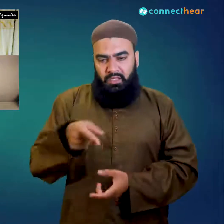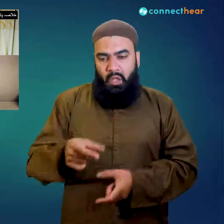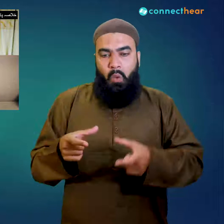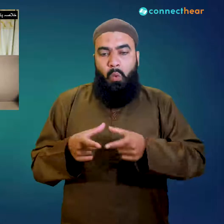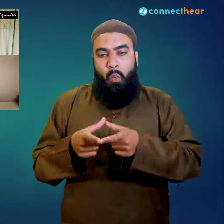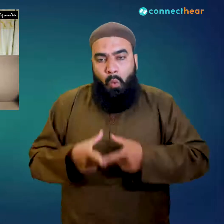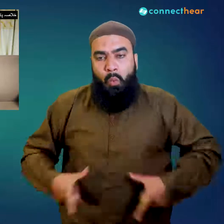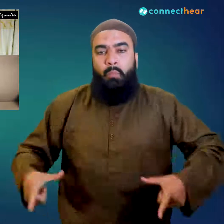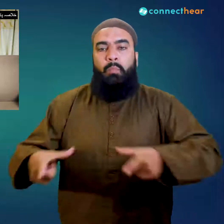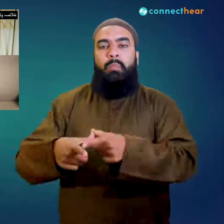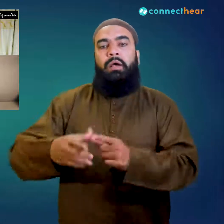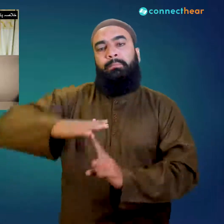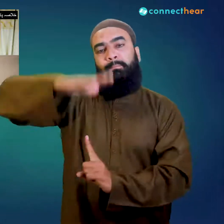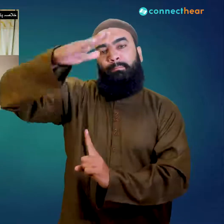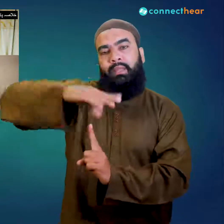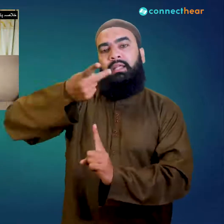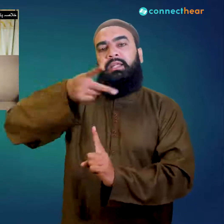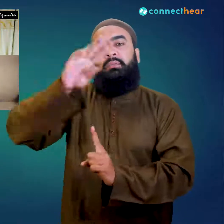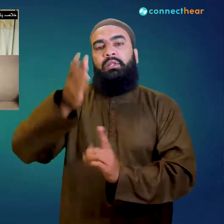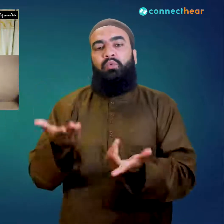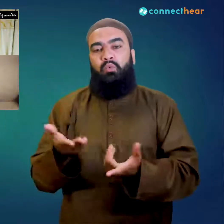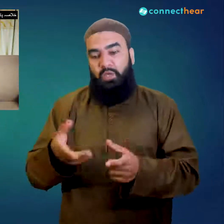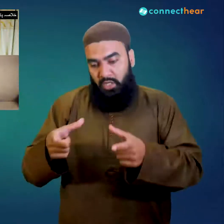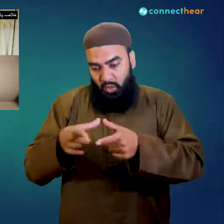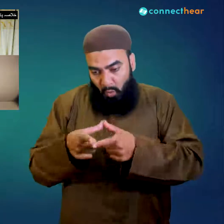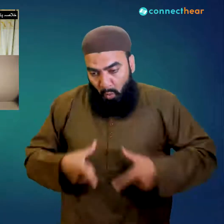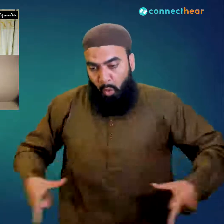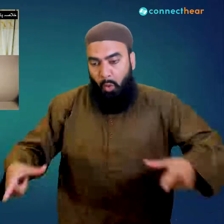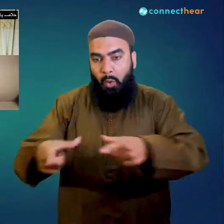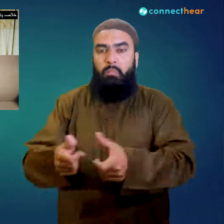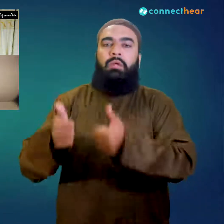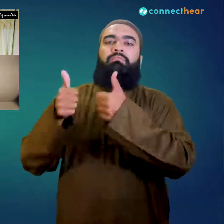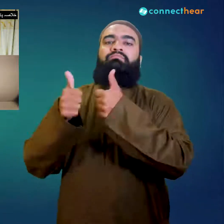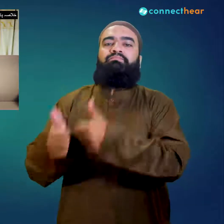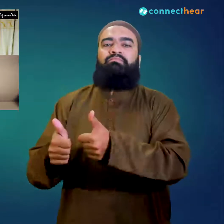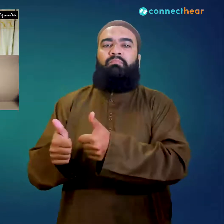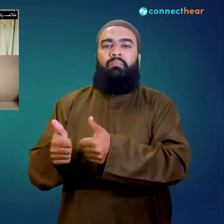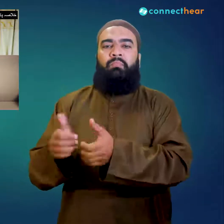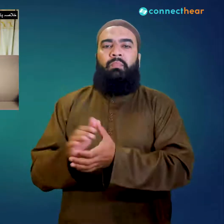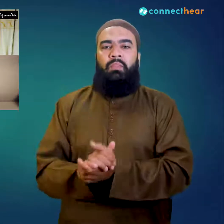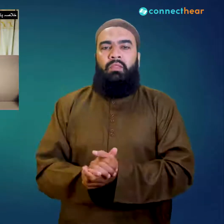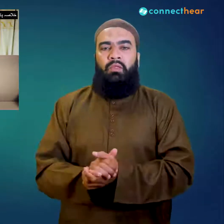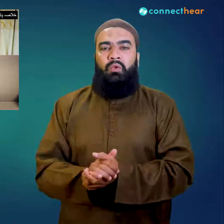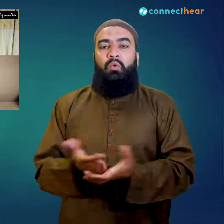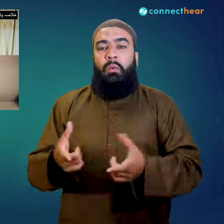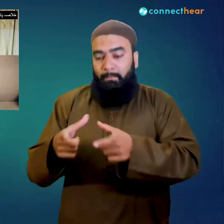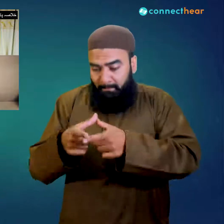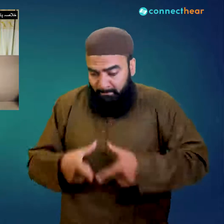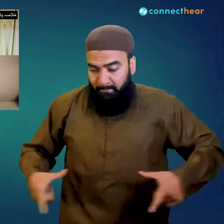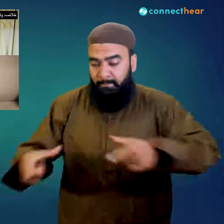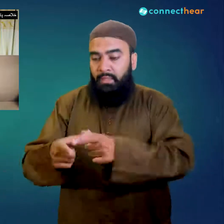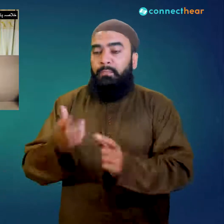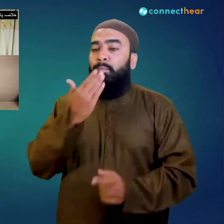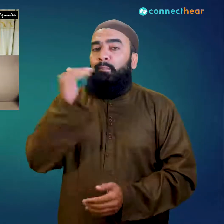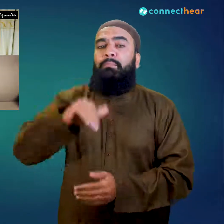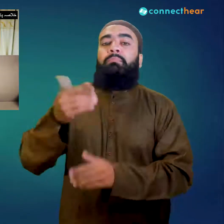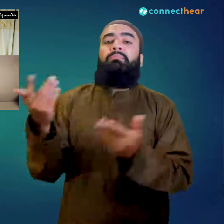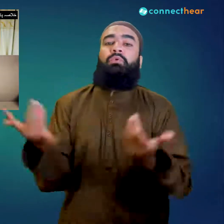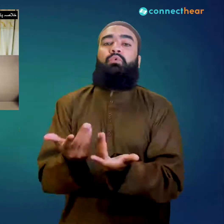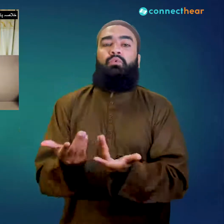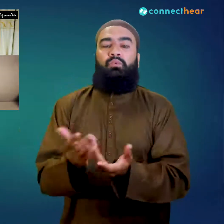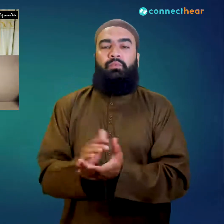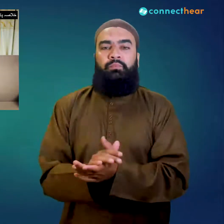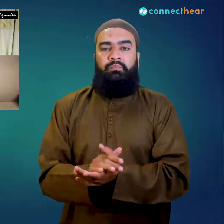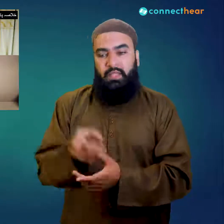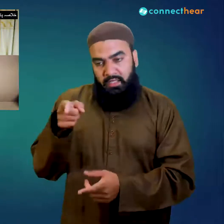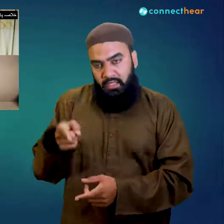اس امت کی فضیلت خیر امت بھی فرمائی گئی کہ بہترین امت ہے، اور اس کو اس وجہ سے فرمایا